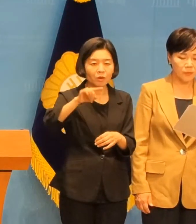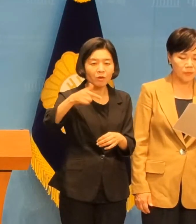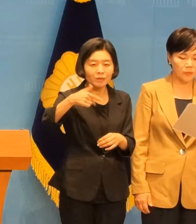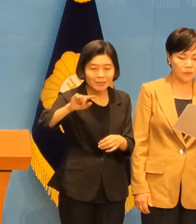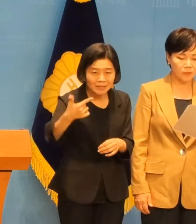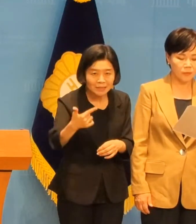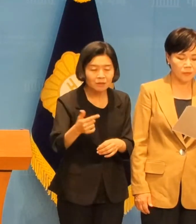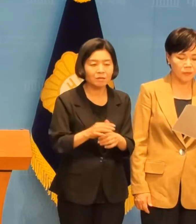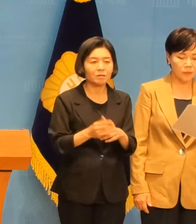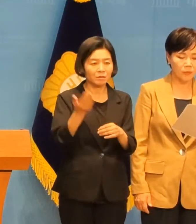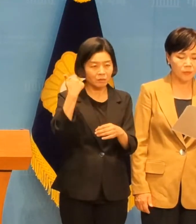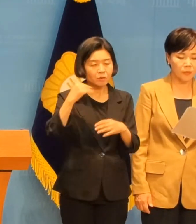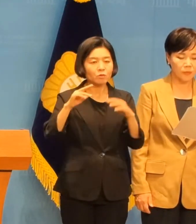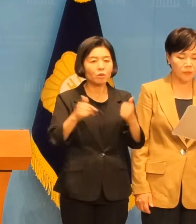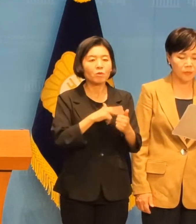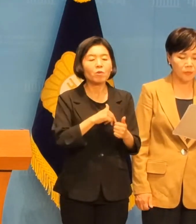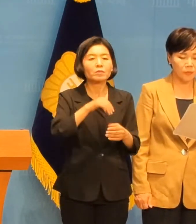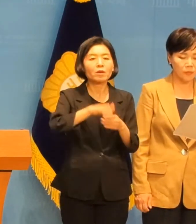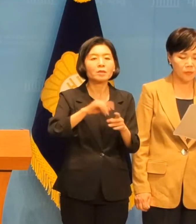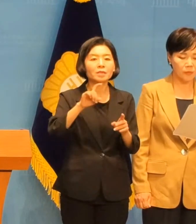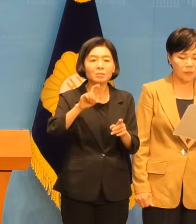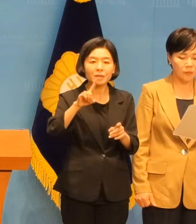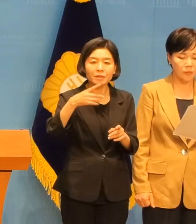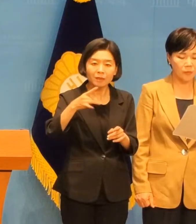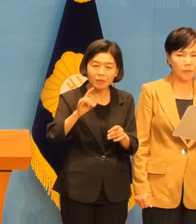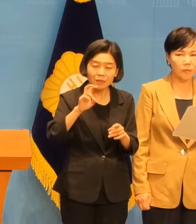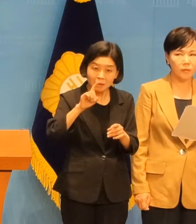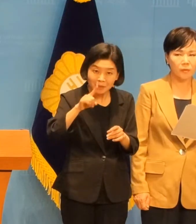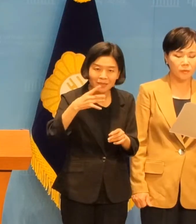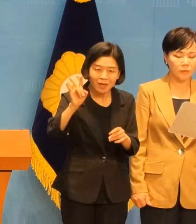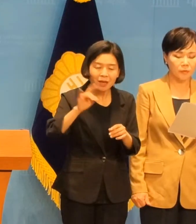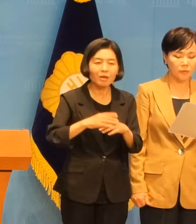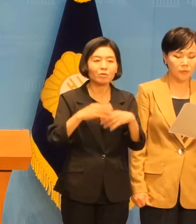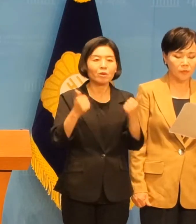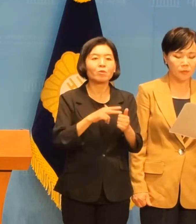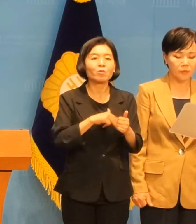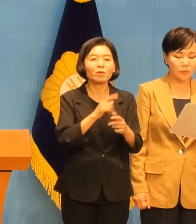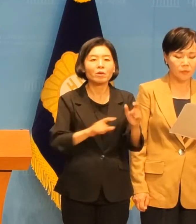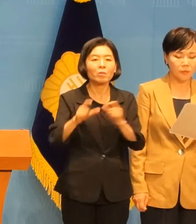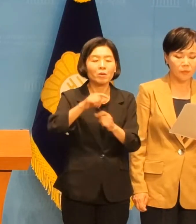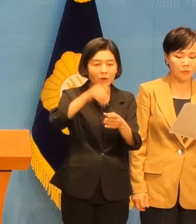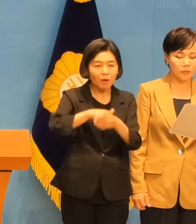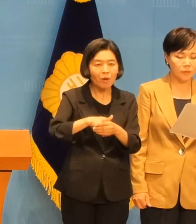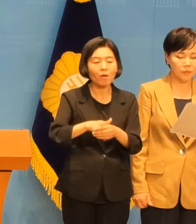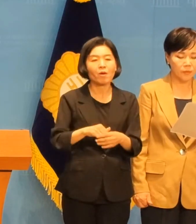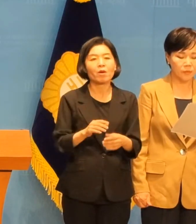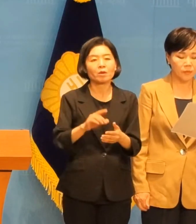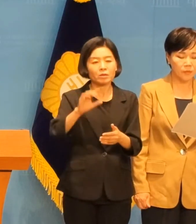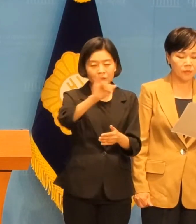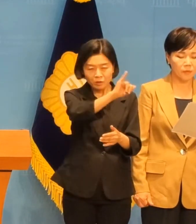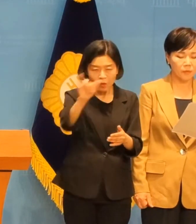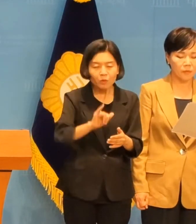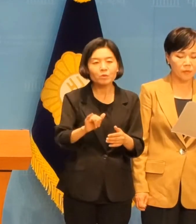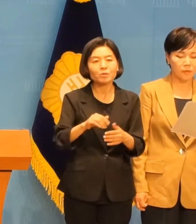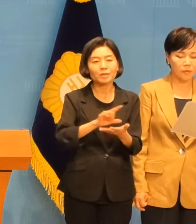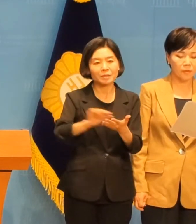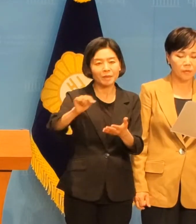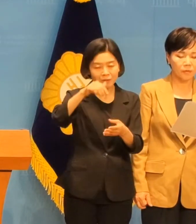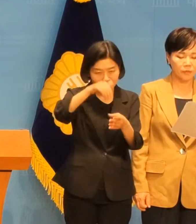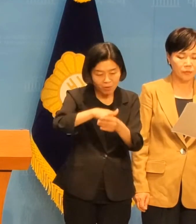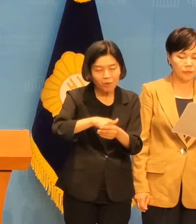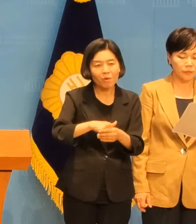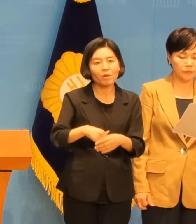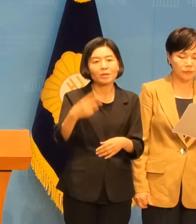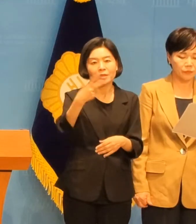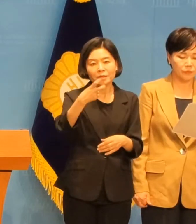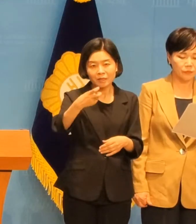제21대 국회의원 선거, 2021년 재보궐선거, 제8회 전국 동시지방선거,